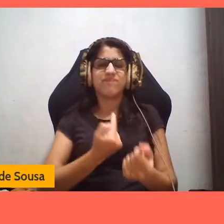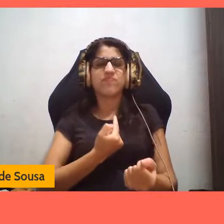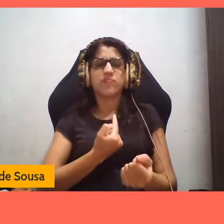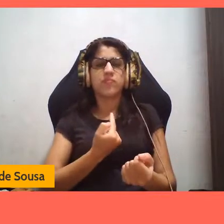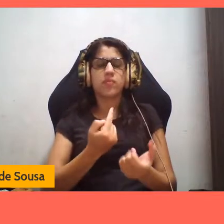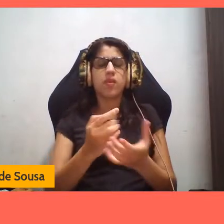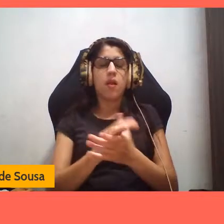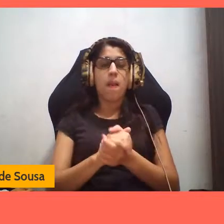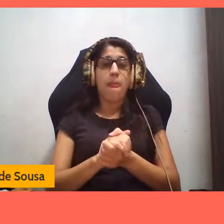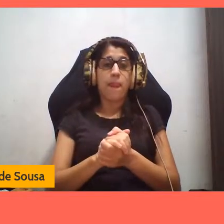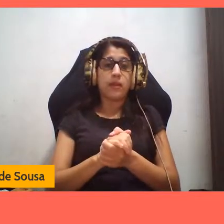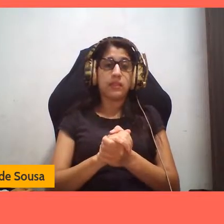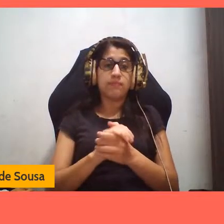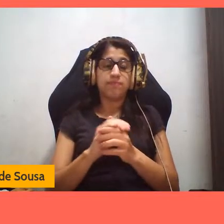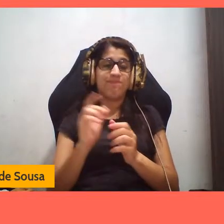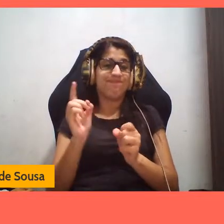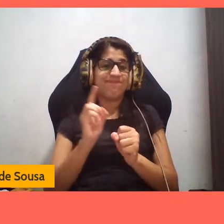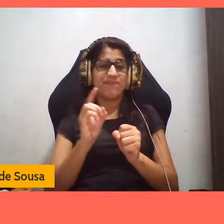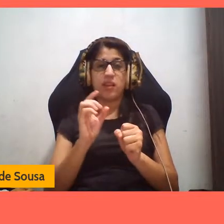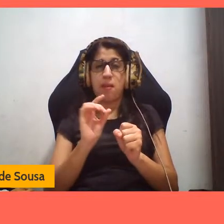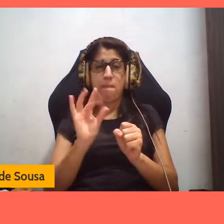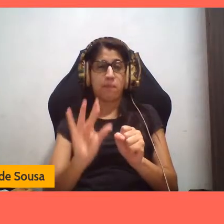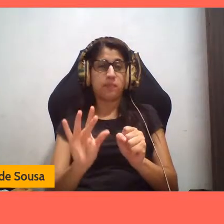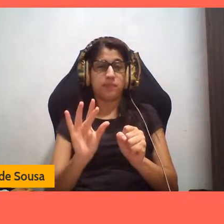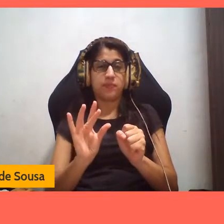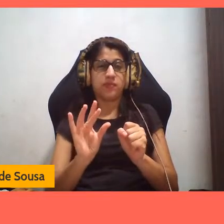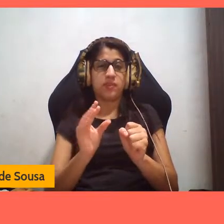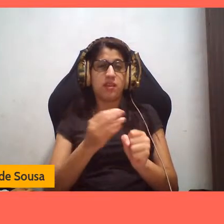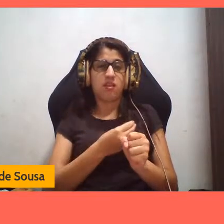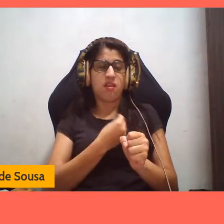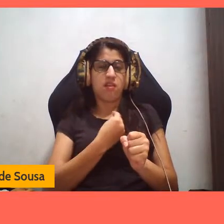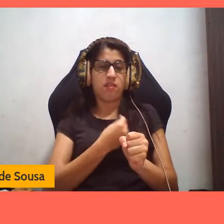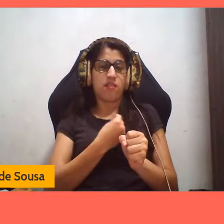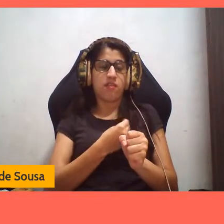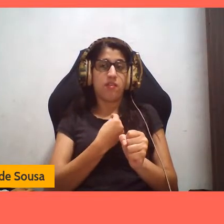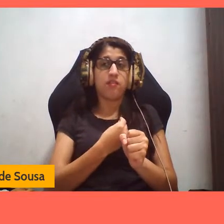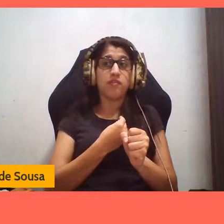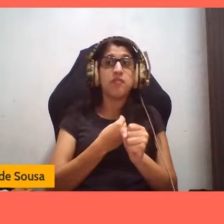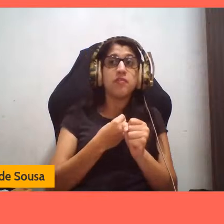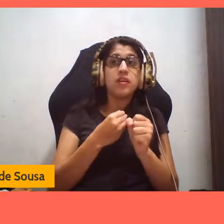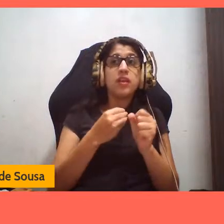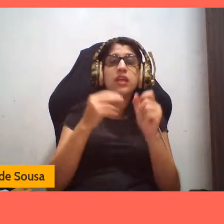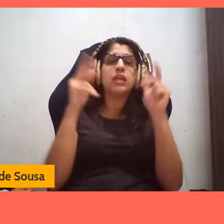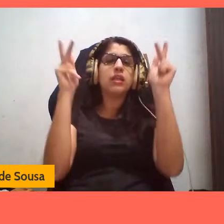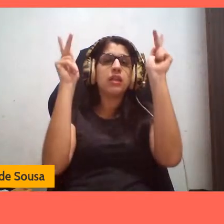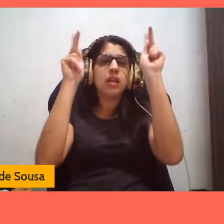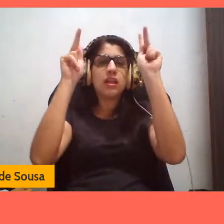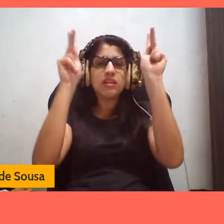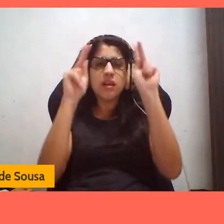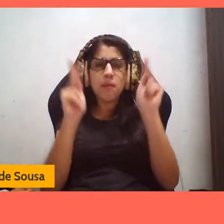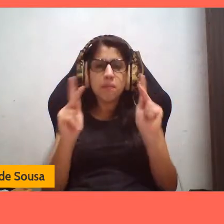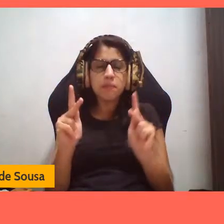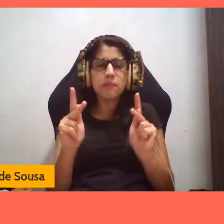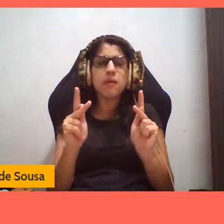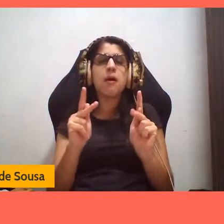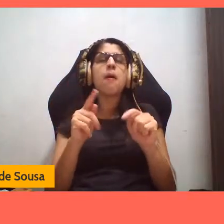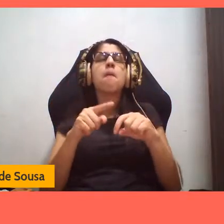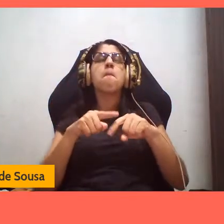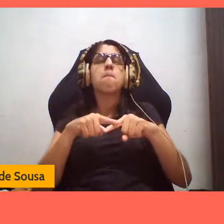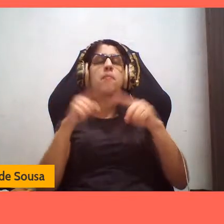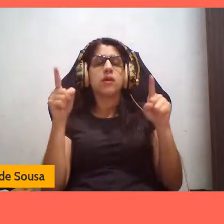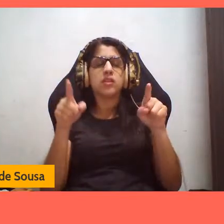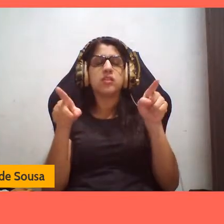é apenas a vida harmoniosa dos indivíduos que importa, mas também a harmonia